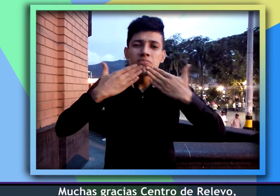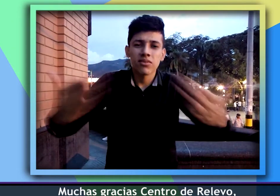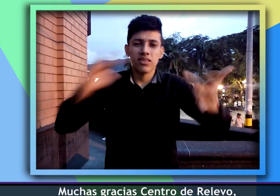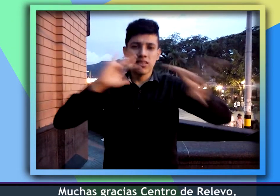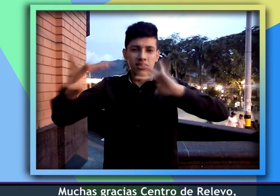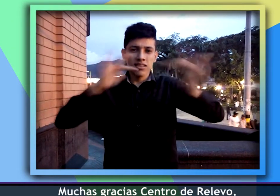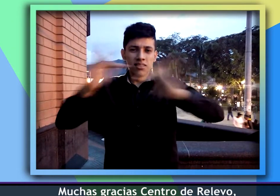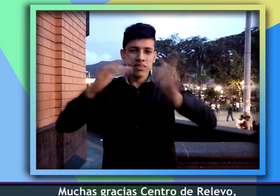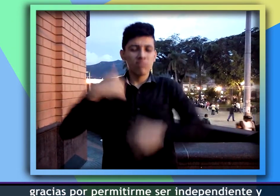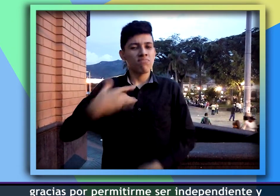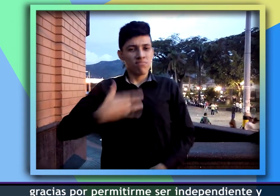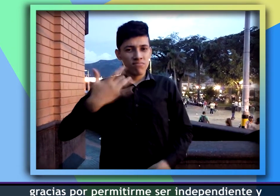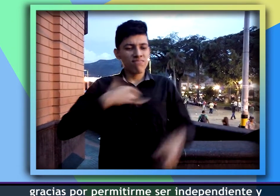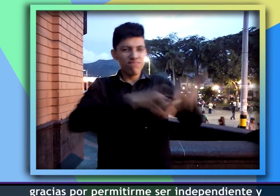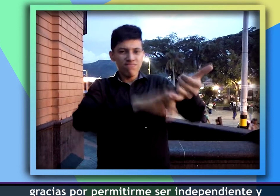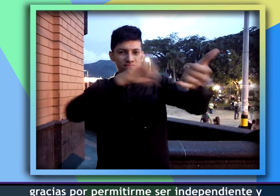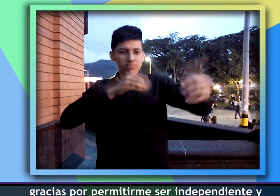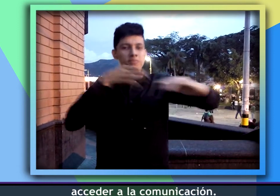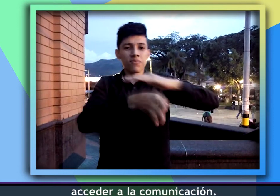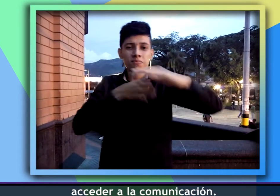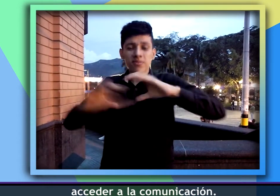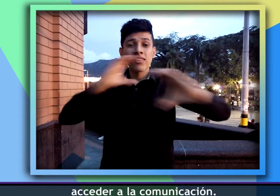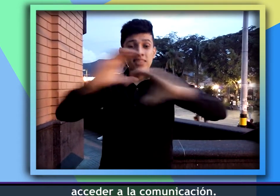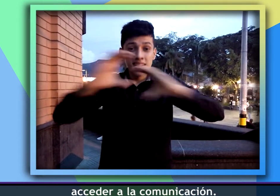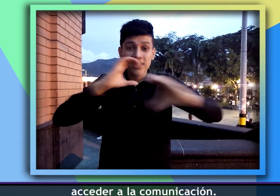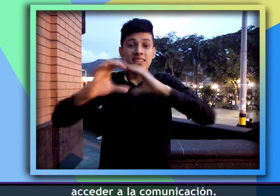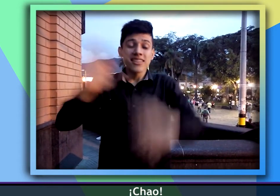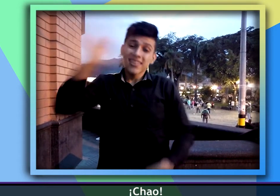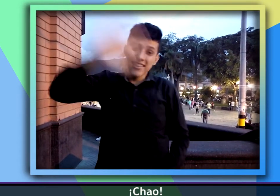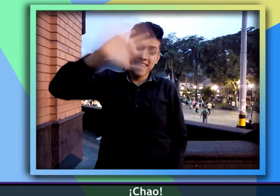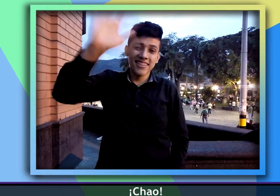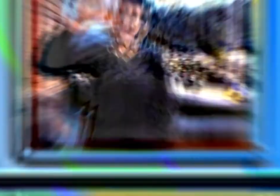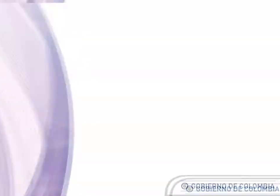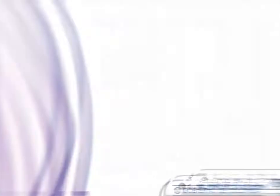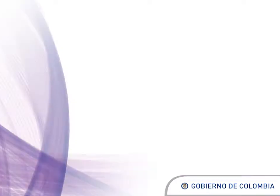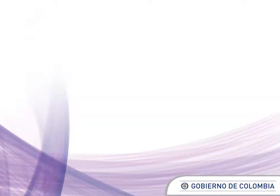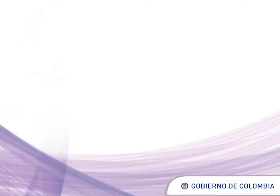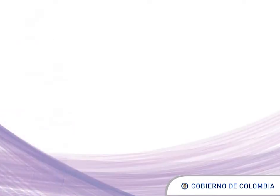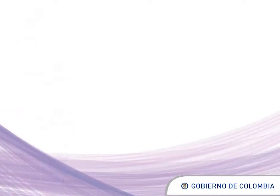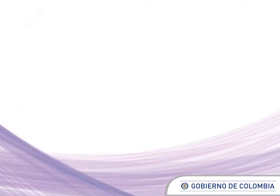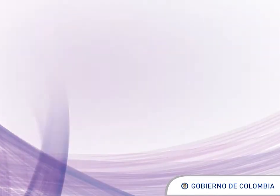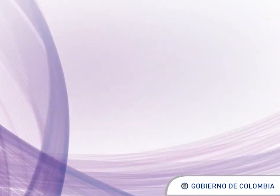Muchas gracias Centro de Relevo. Gracias por permitirme ser independiente y acceder a la comunicación. Chao.